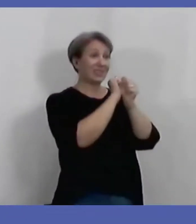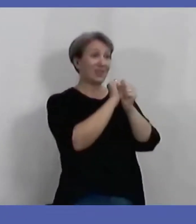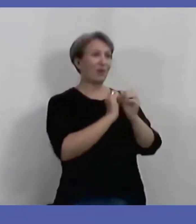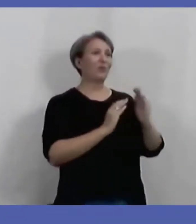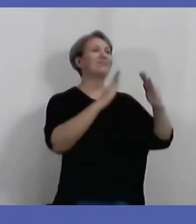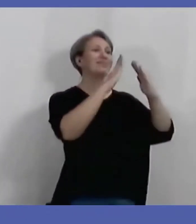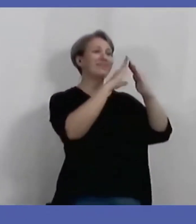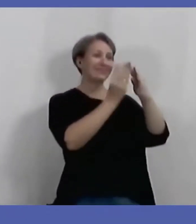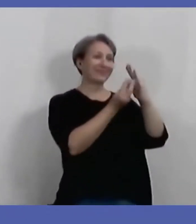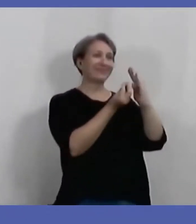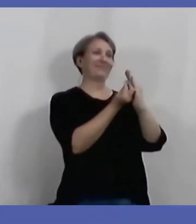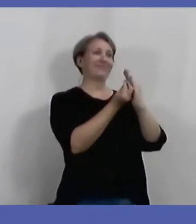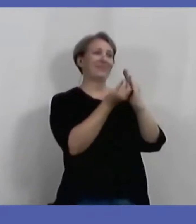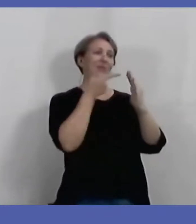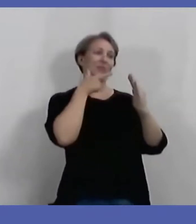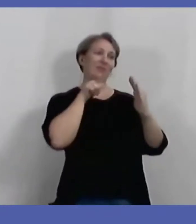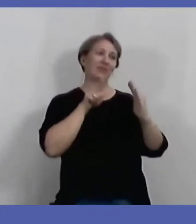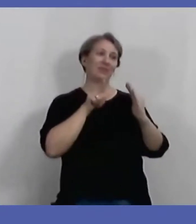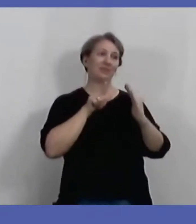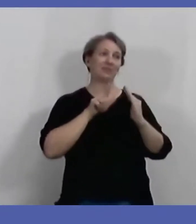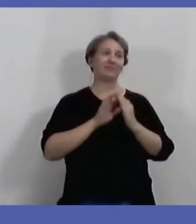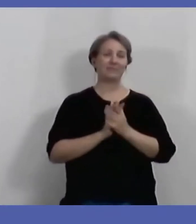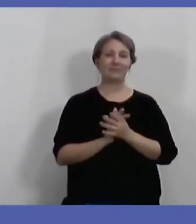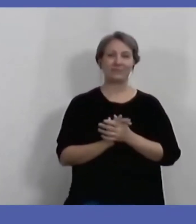No último live que